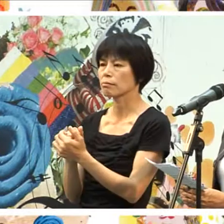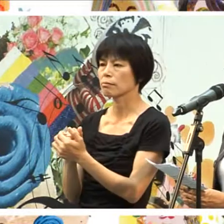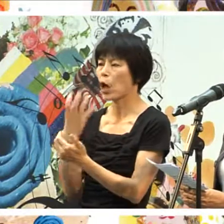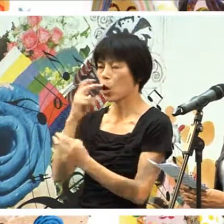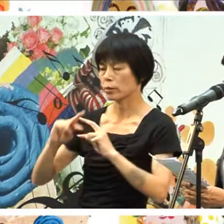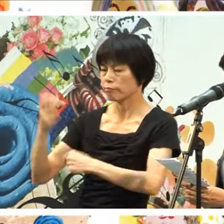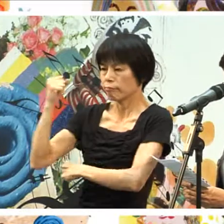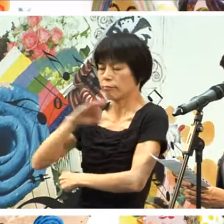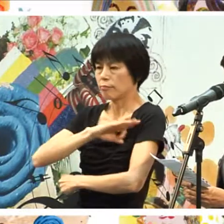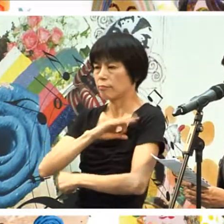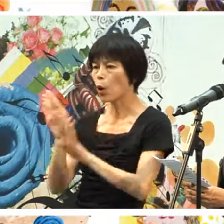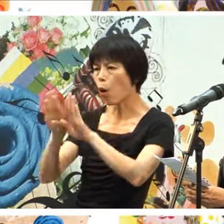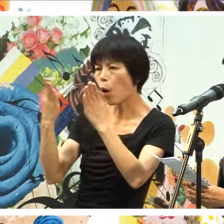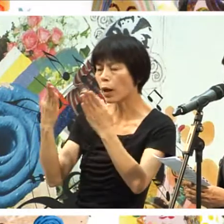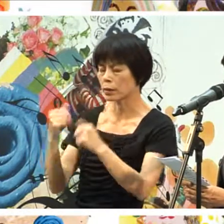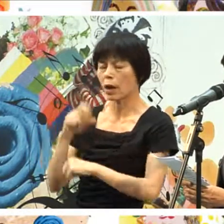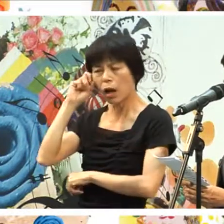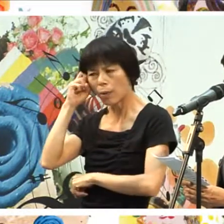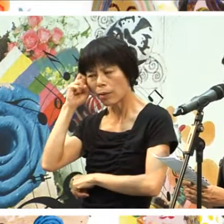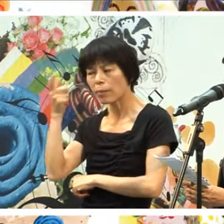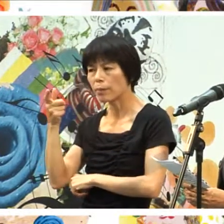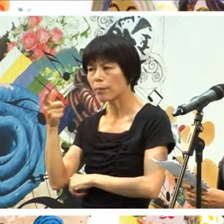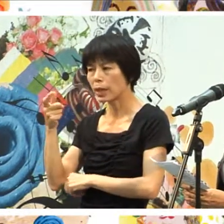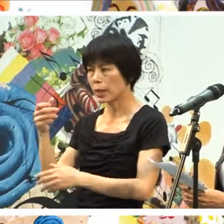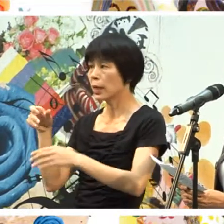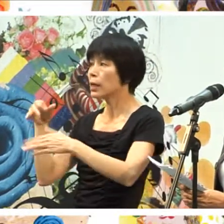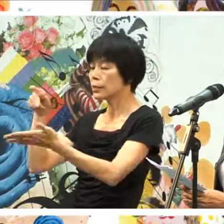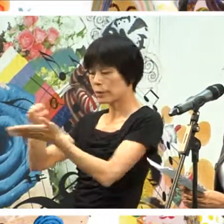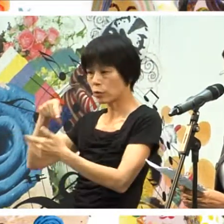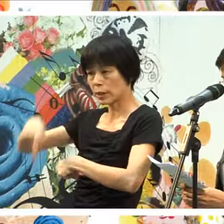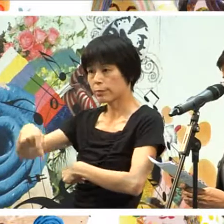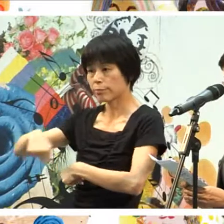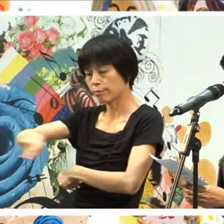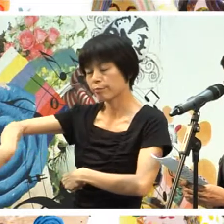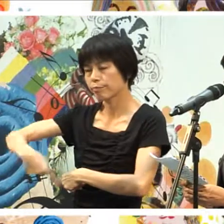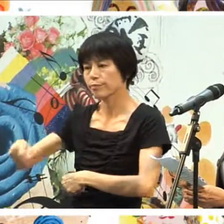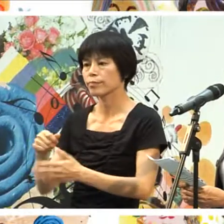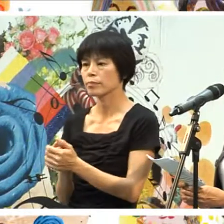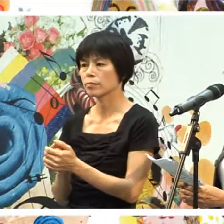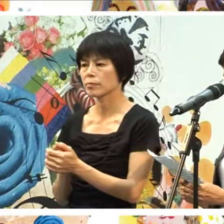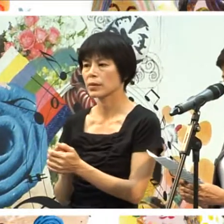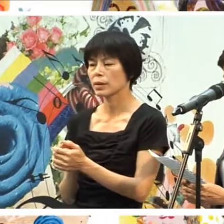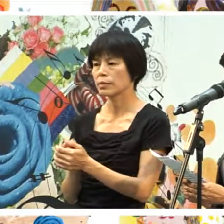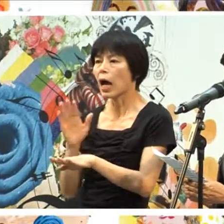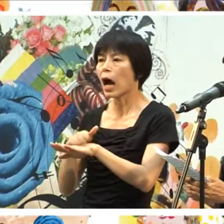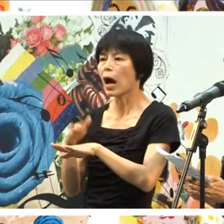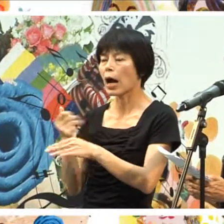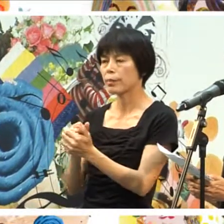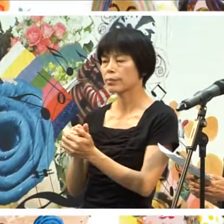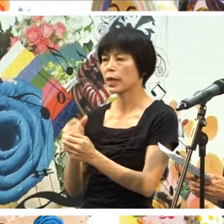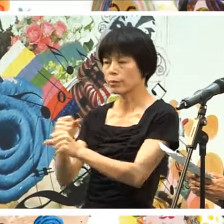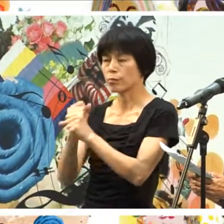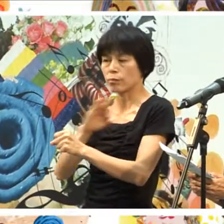香港展能藝術會開始進駐這個賽馬會創意藝術中心的時候呢，已經獲得香港賽馬會信